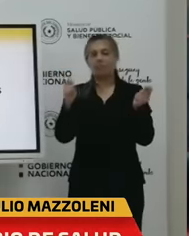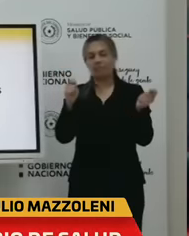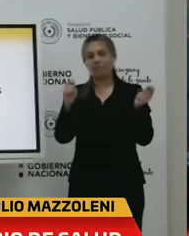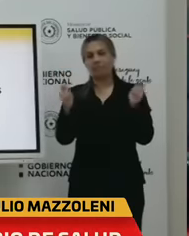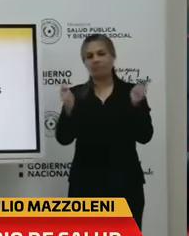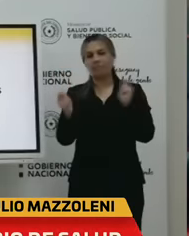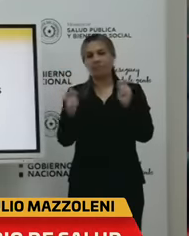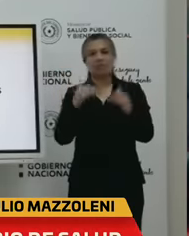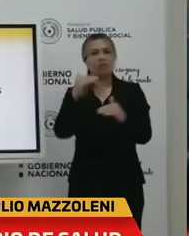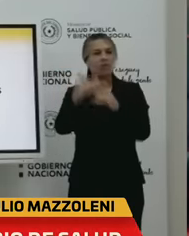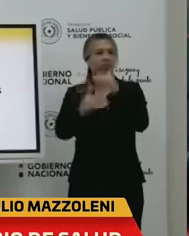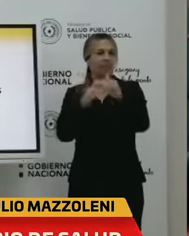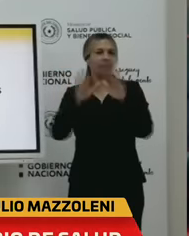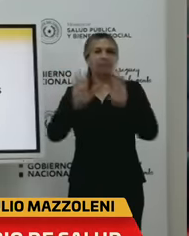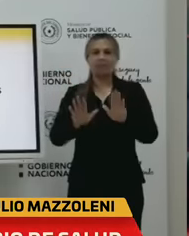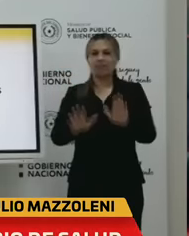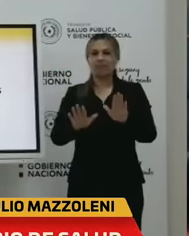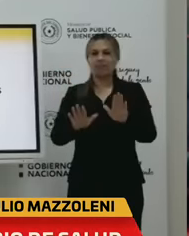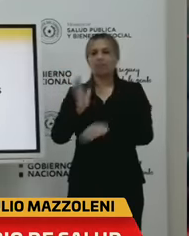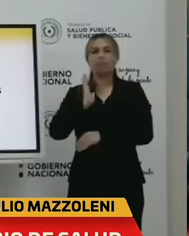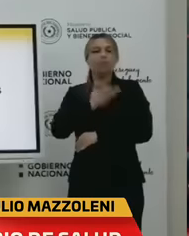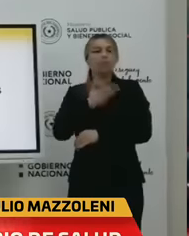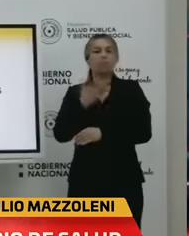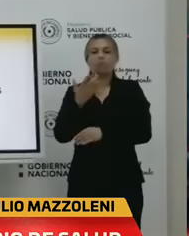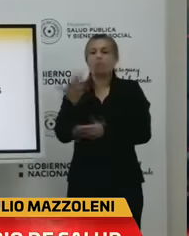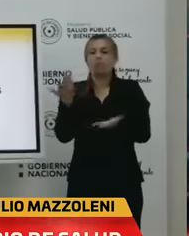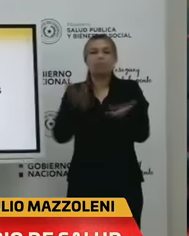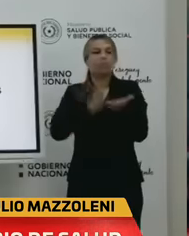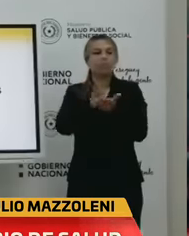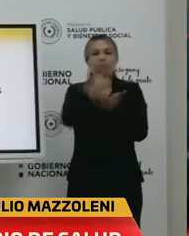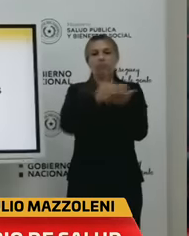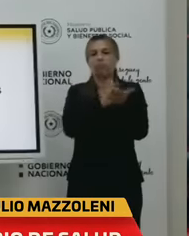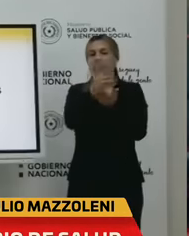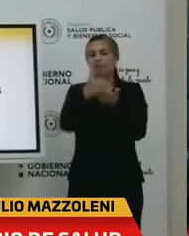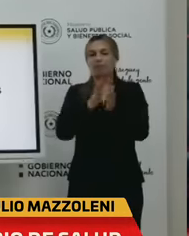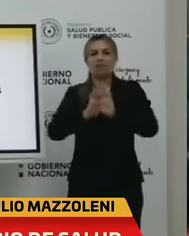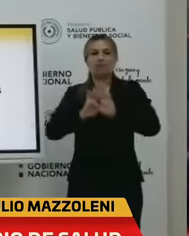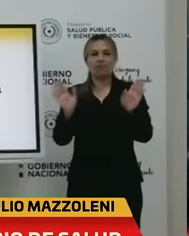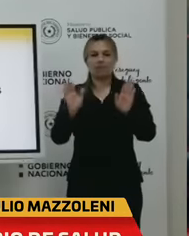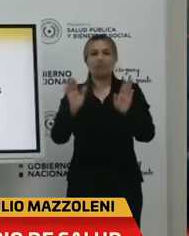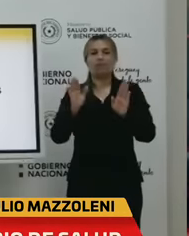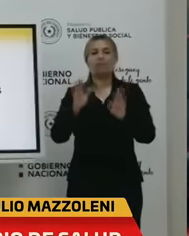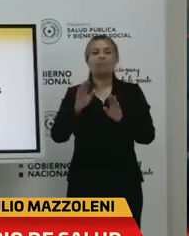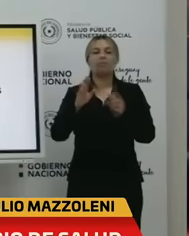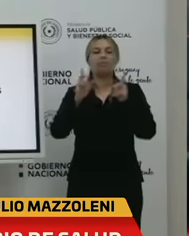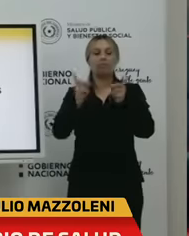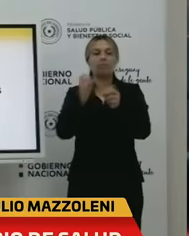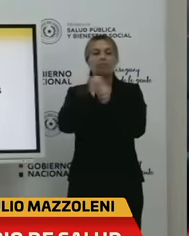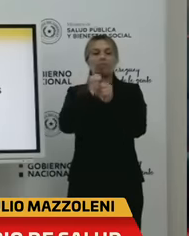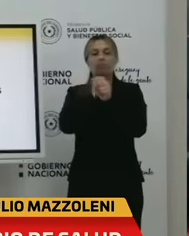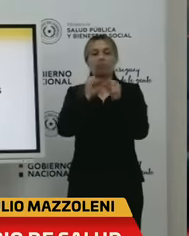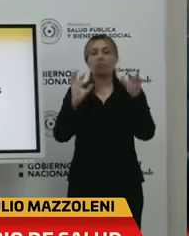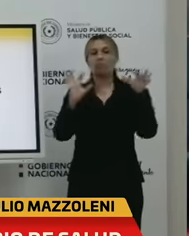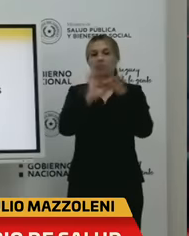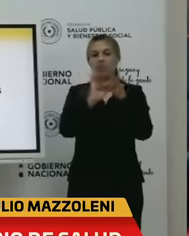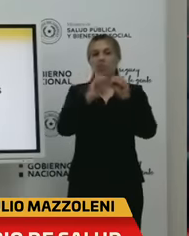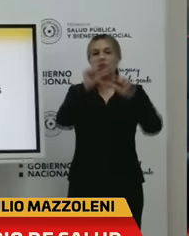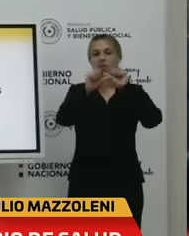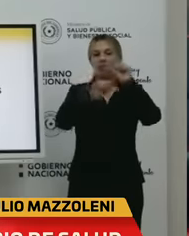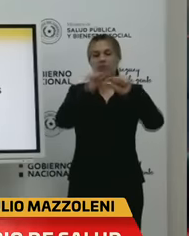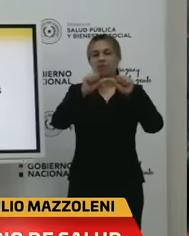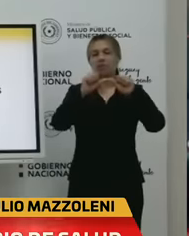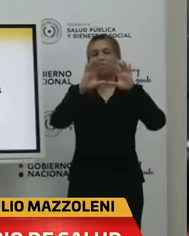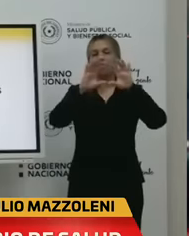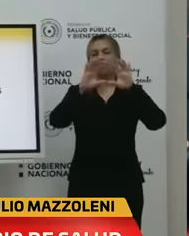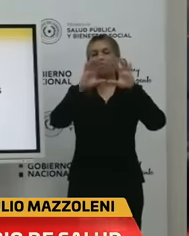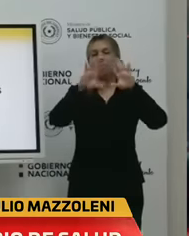resolver. Nosotros estamos siempre para colaborar en todo lo que podamos. De hecho, trabajamos con la Organización Panamericana